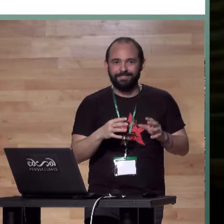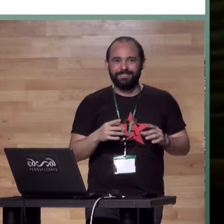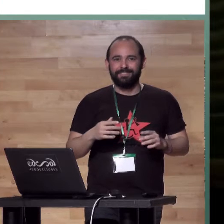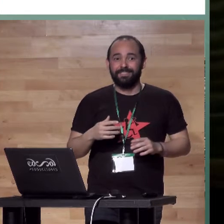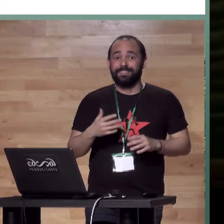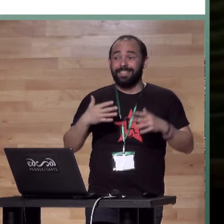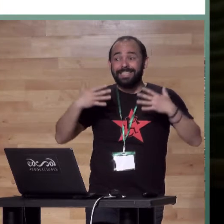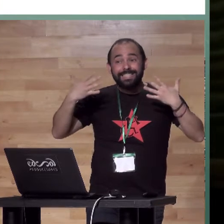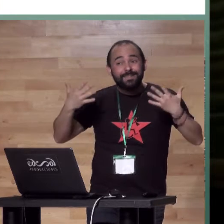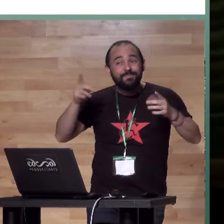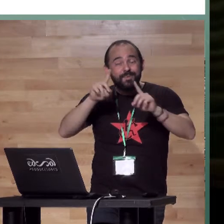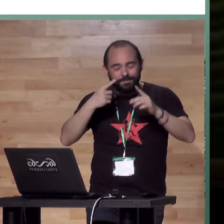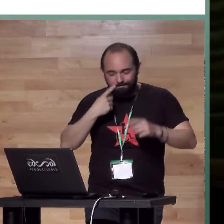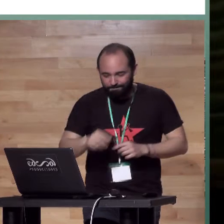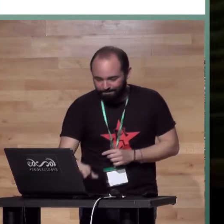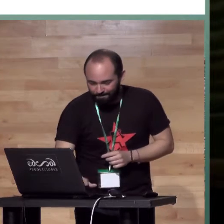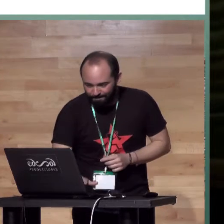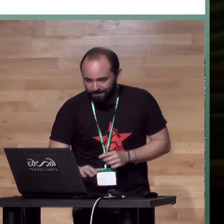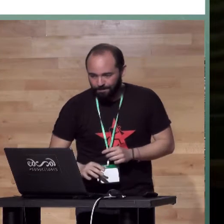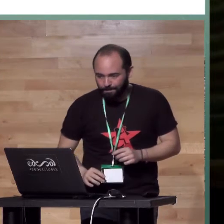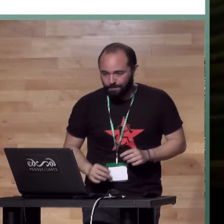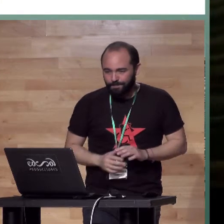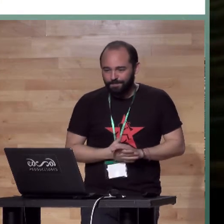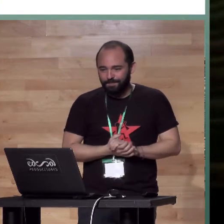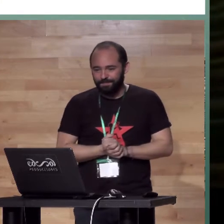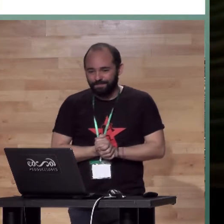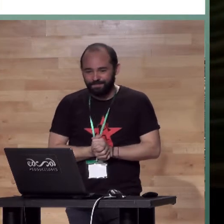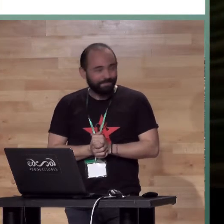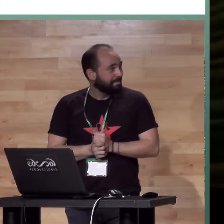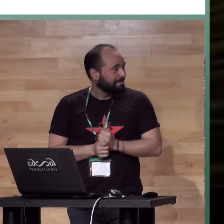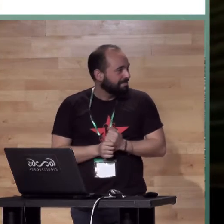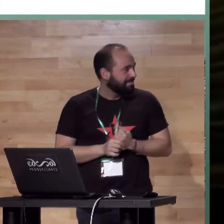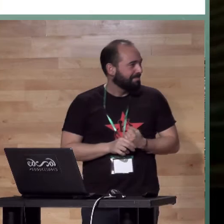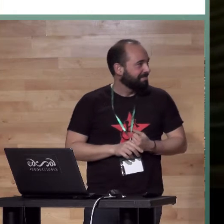que tiene muchas ganas. El problema, ahora lo veréis.